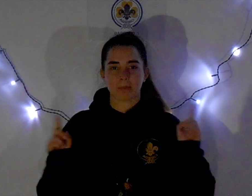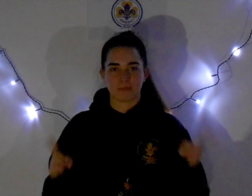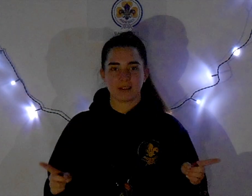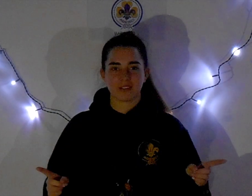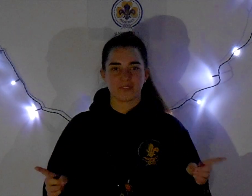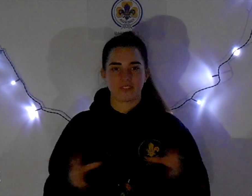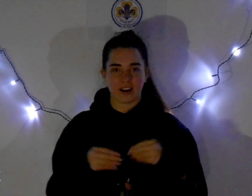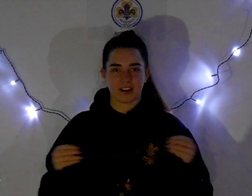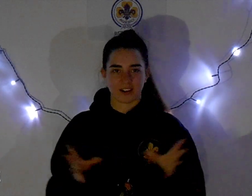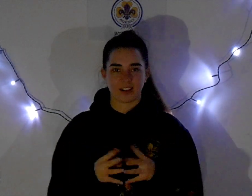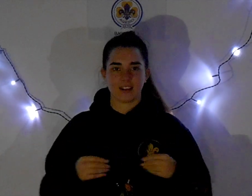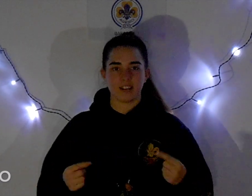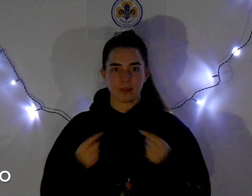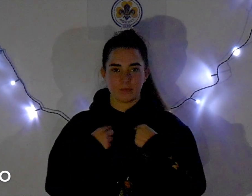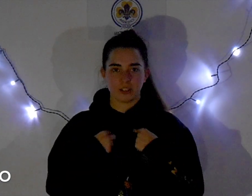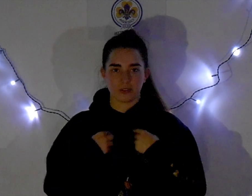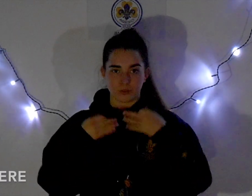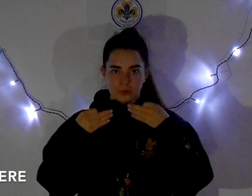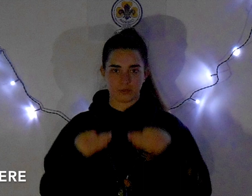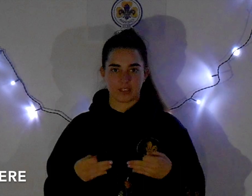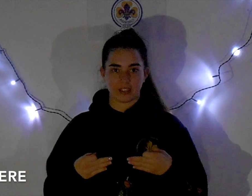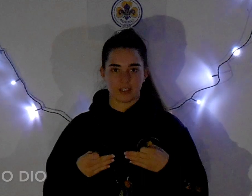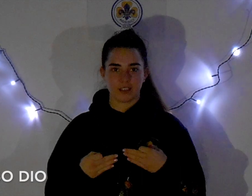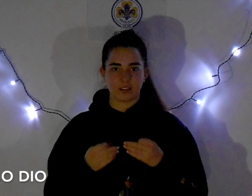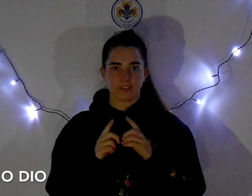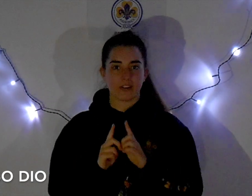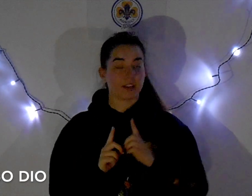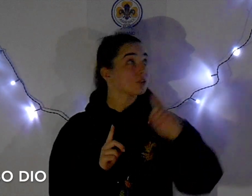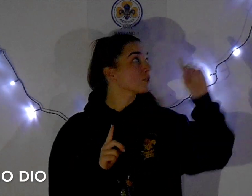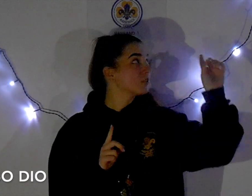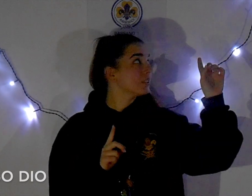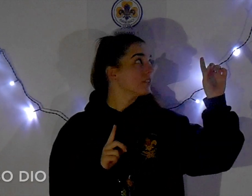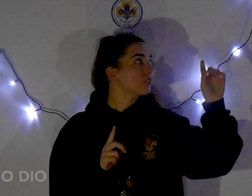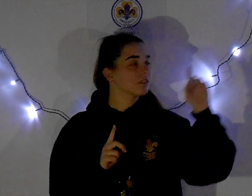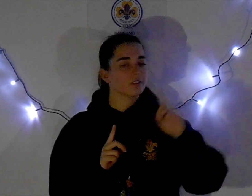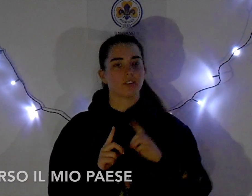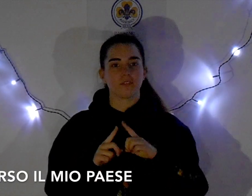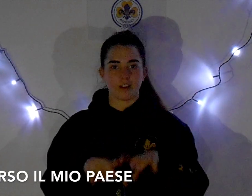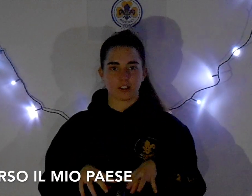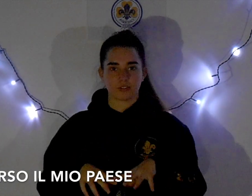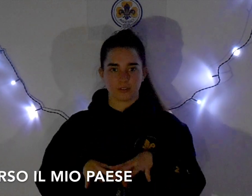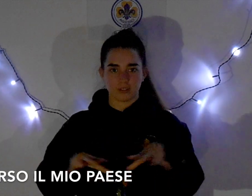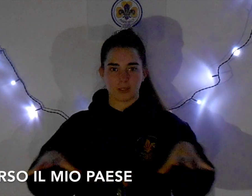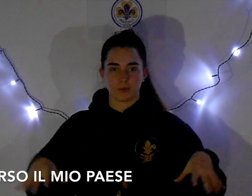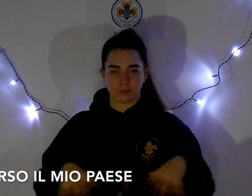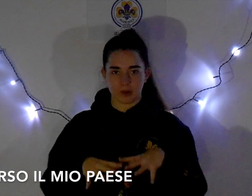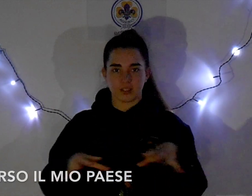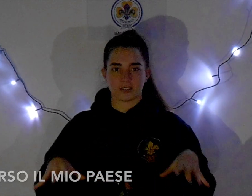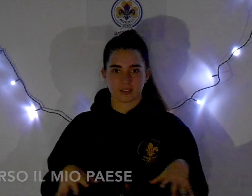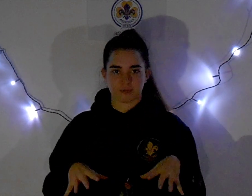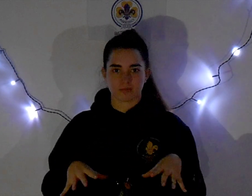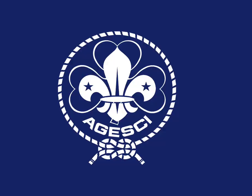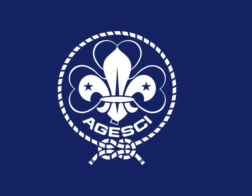Per fare il mio dovere verso Dio e verso il mio paese.